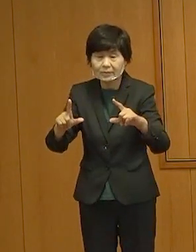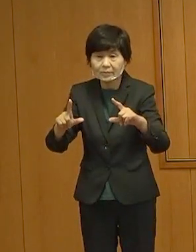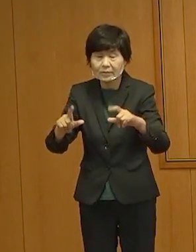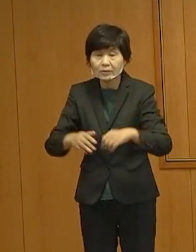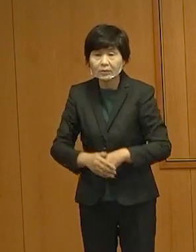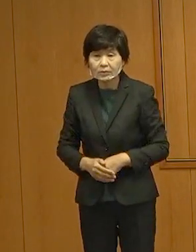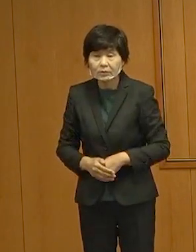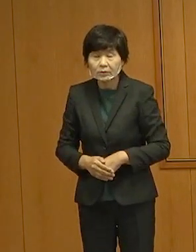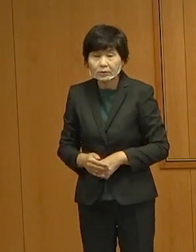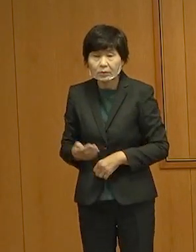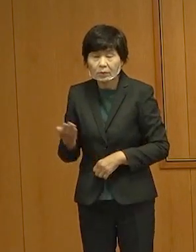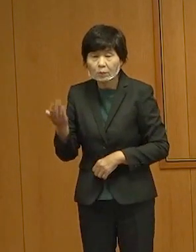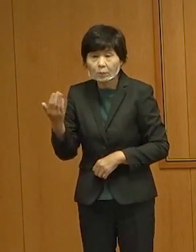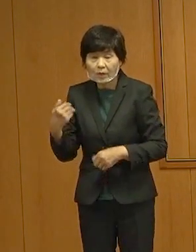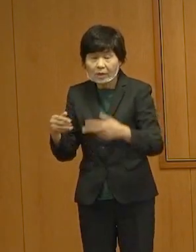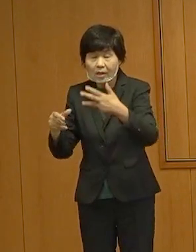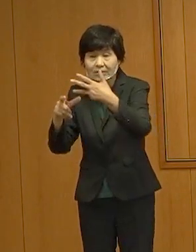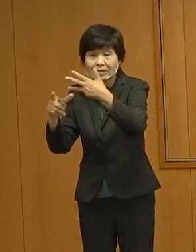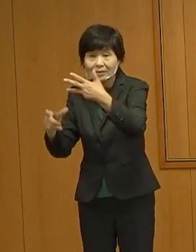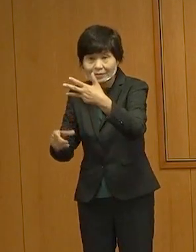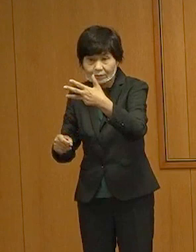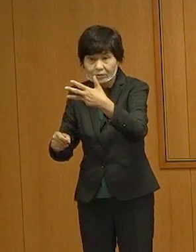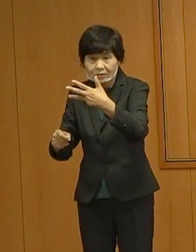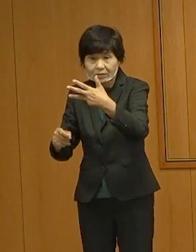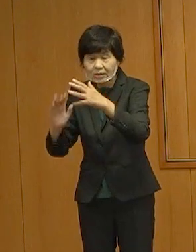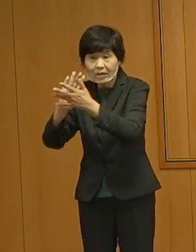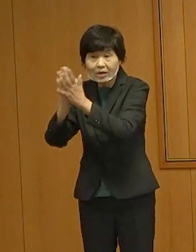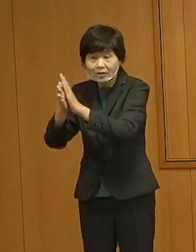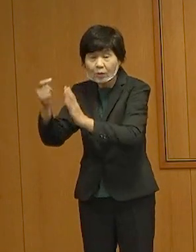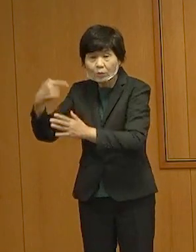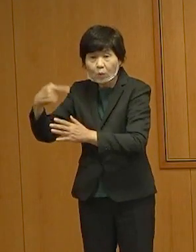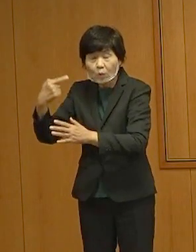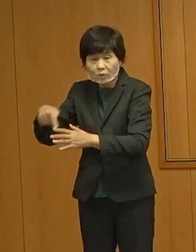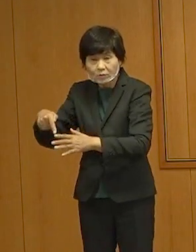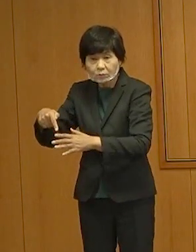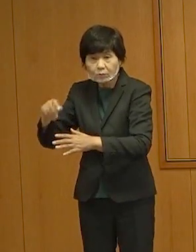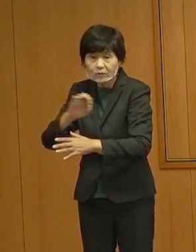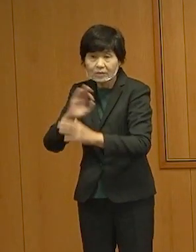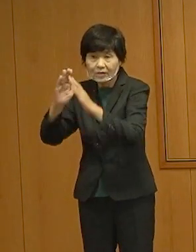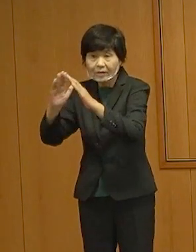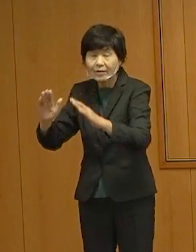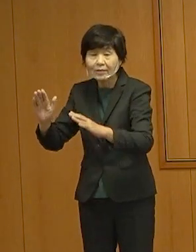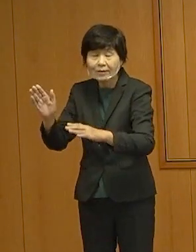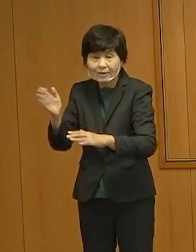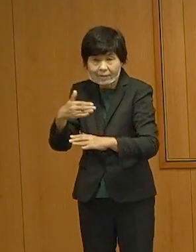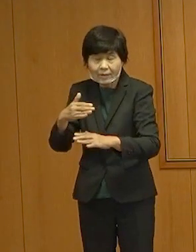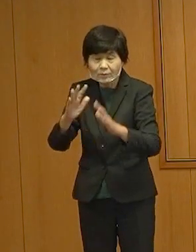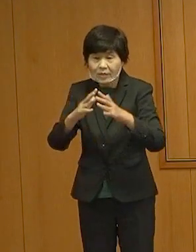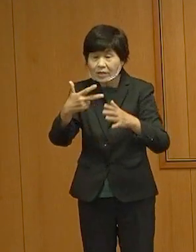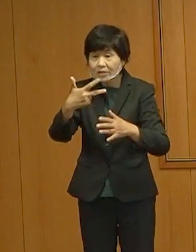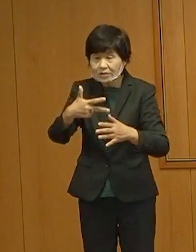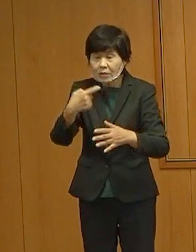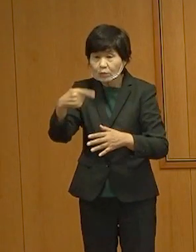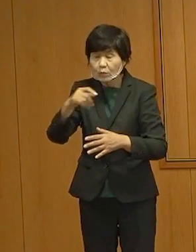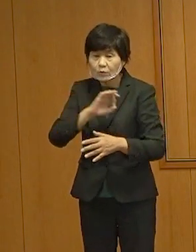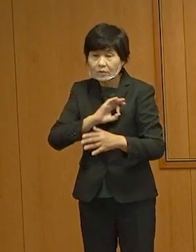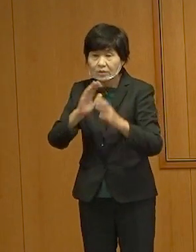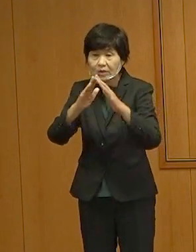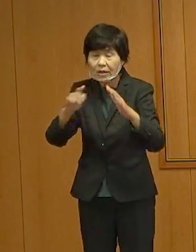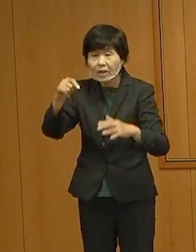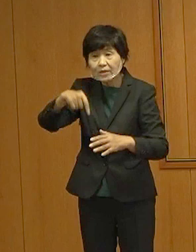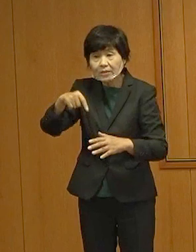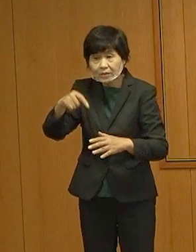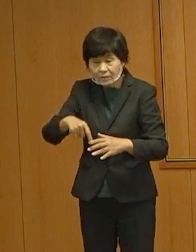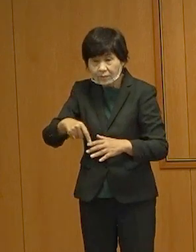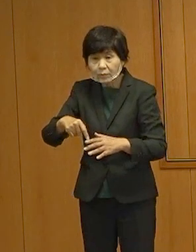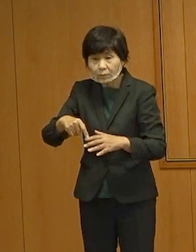月にですね、県の方教育委員会から宮崎市の教育委員会に対して、夜間中学を宮崎市に設置